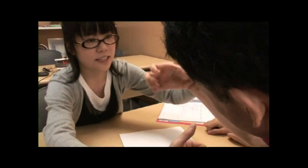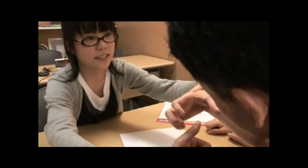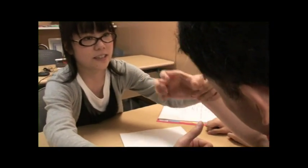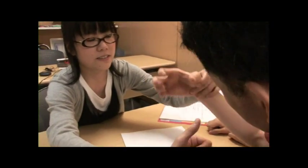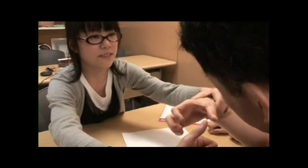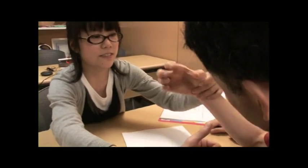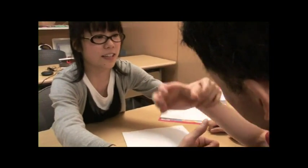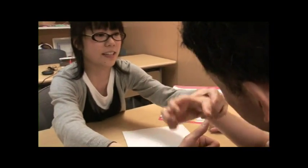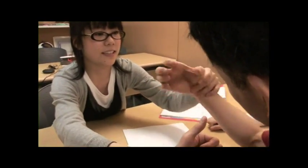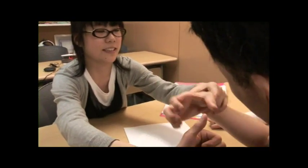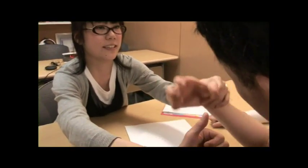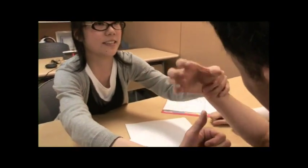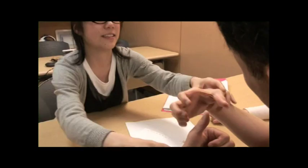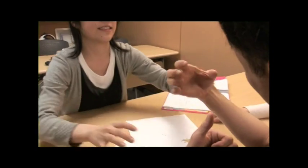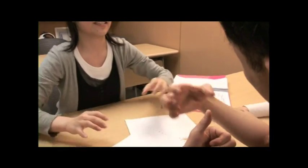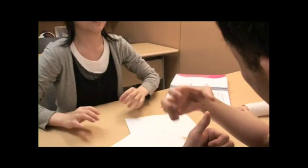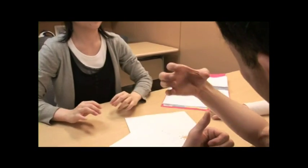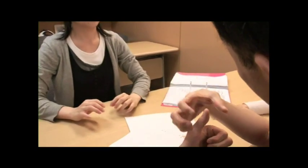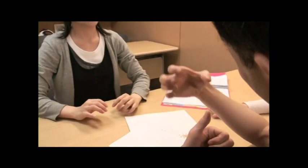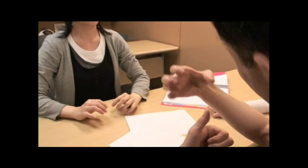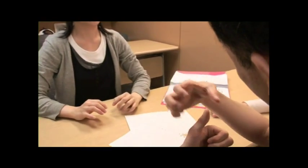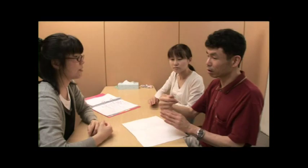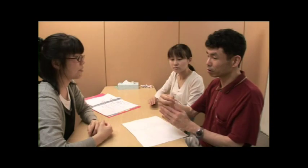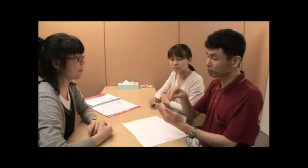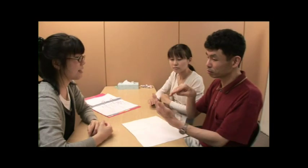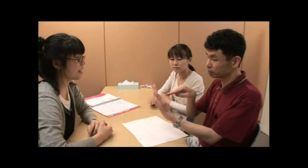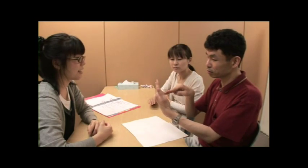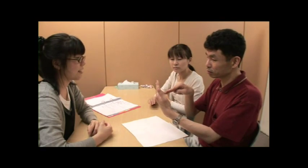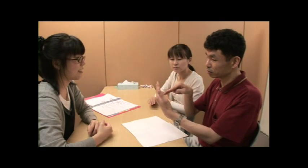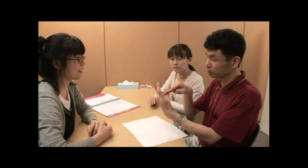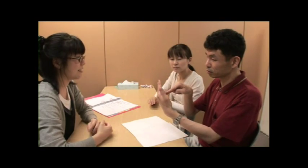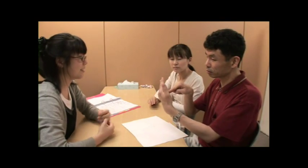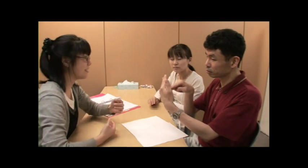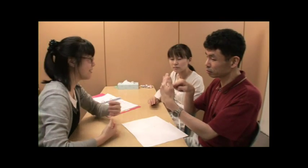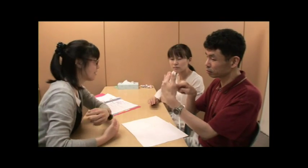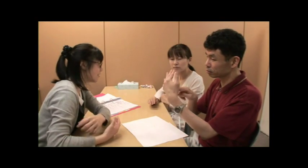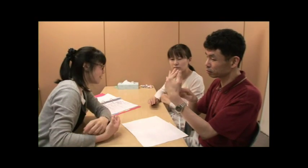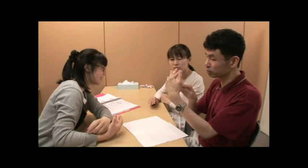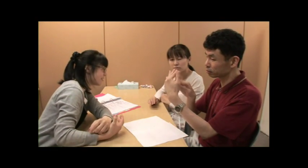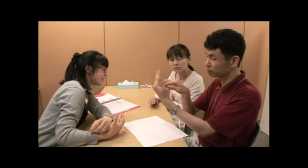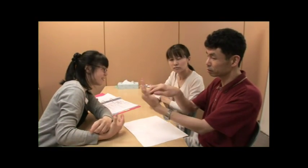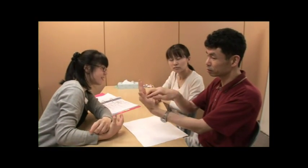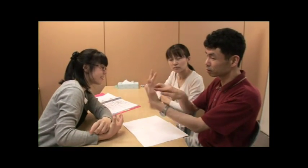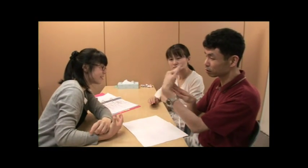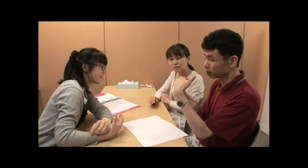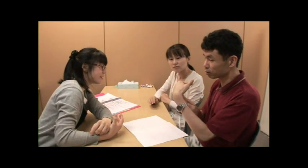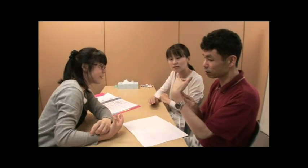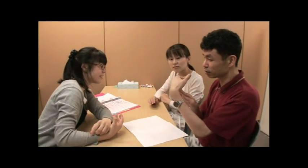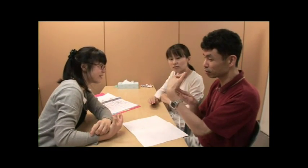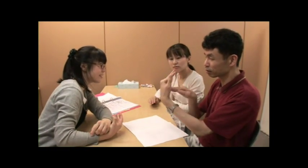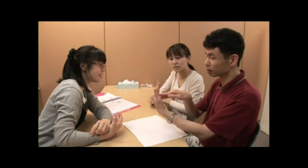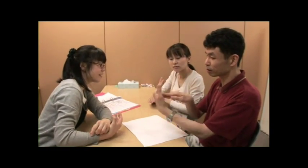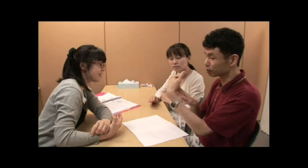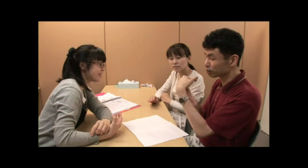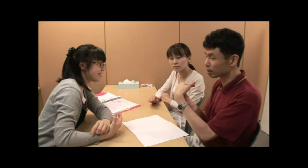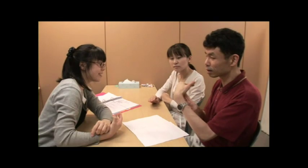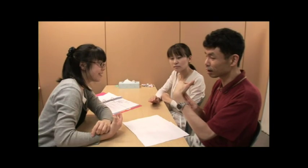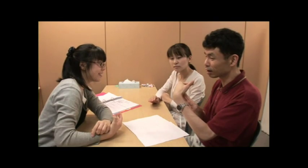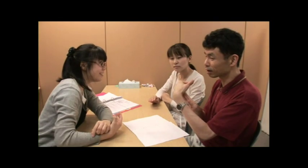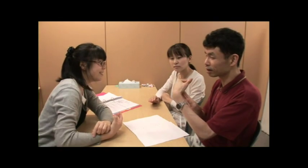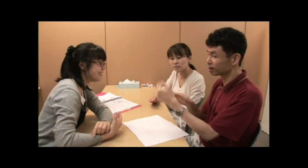況に合わせたきめ細かい指導を行い、正確な意思疎通ができるための訓練を行っています。